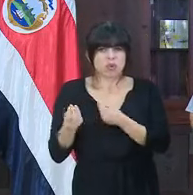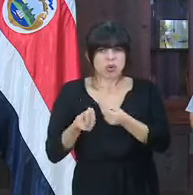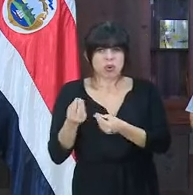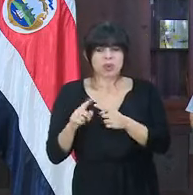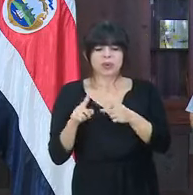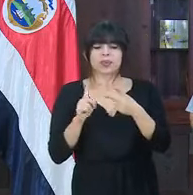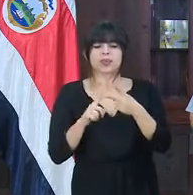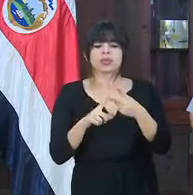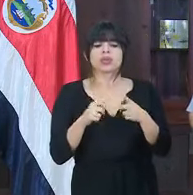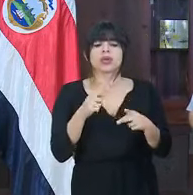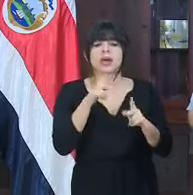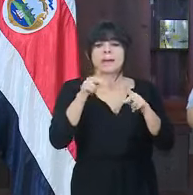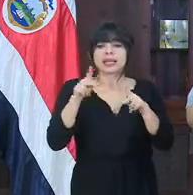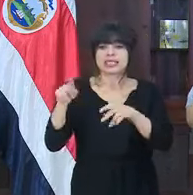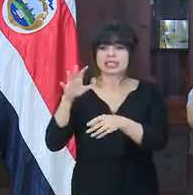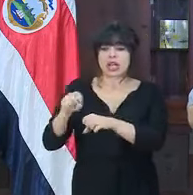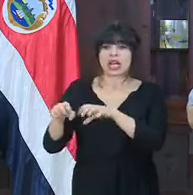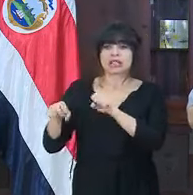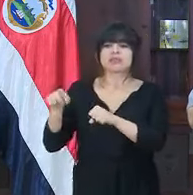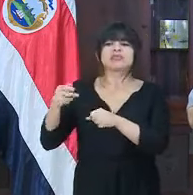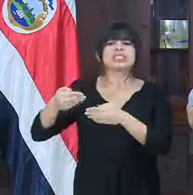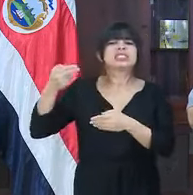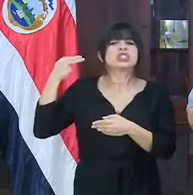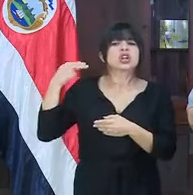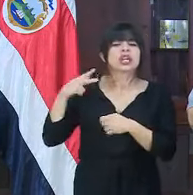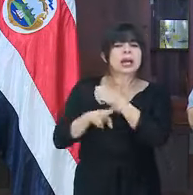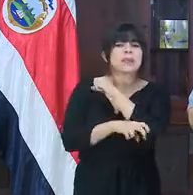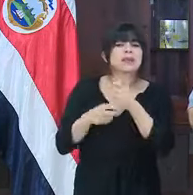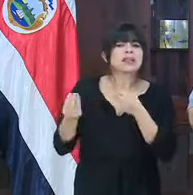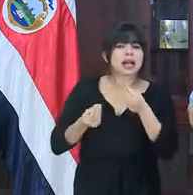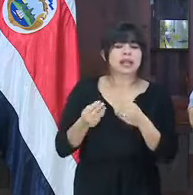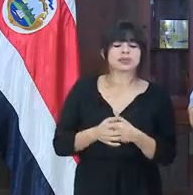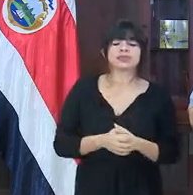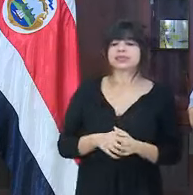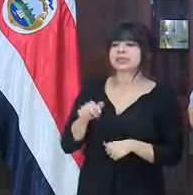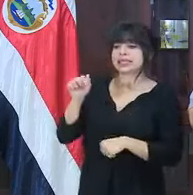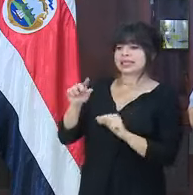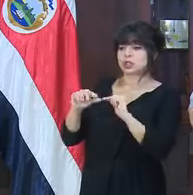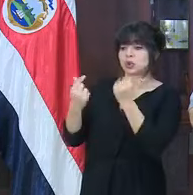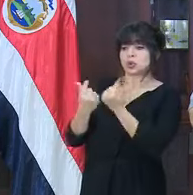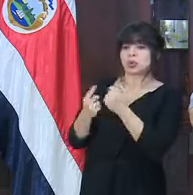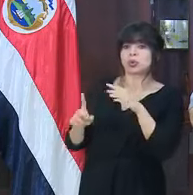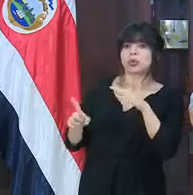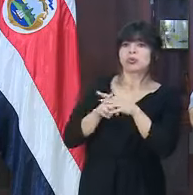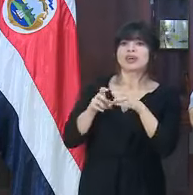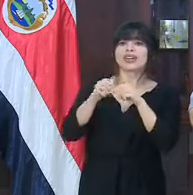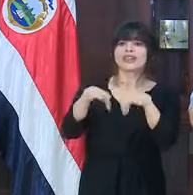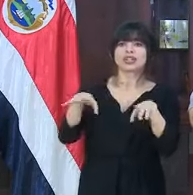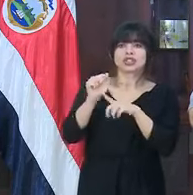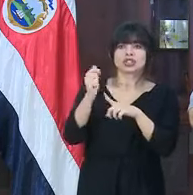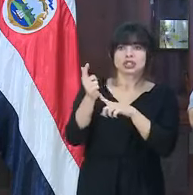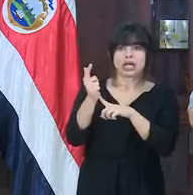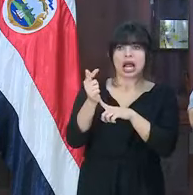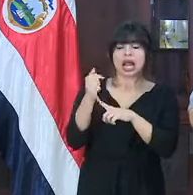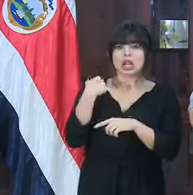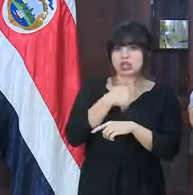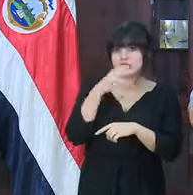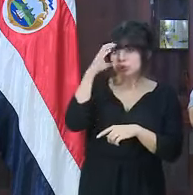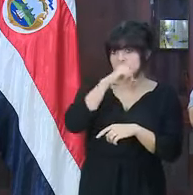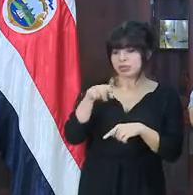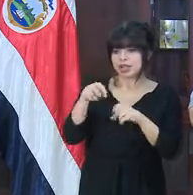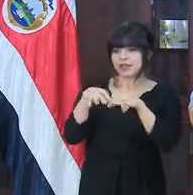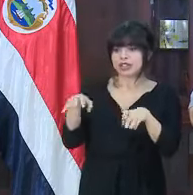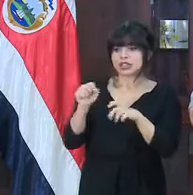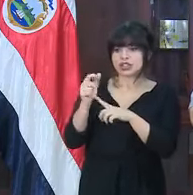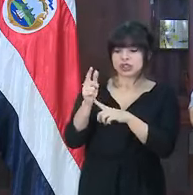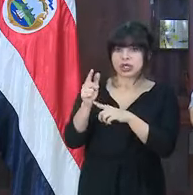antecedentes manejan los detenidos? Sí, este grupo principalmente se formó a nivel de redes sociales, de acuerdo a la información que tenemos,